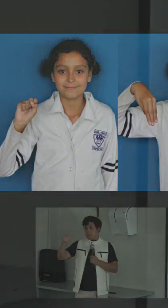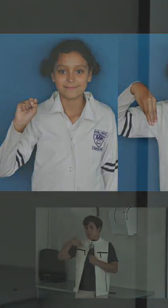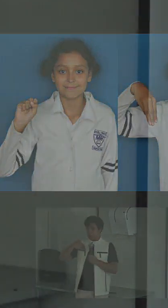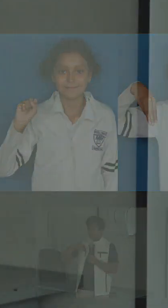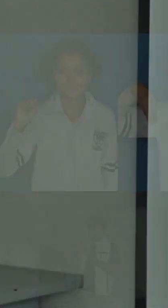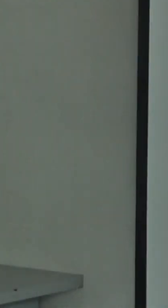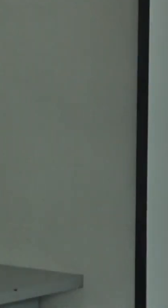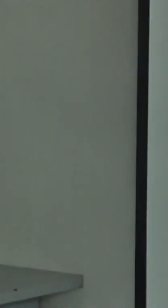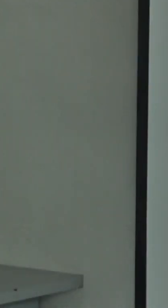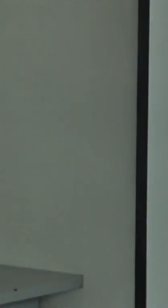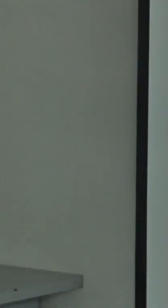por ejemplo, yo, mi nombre.